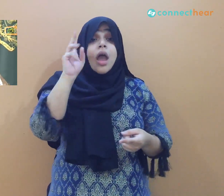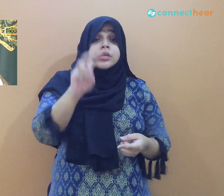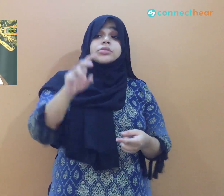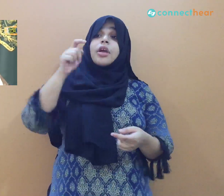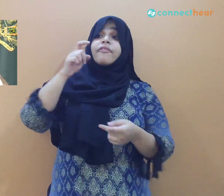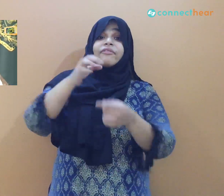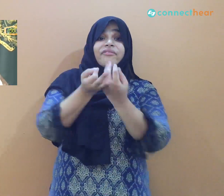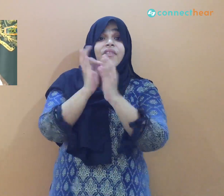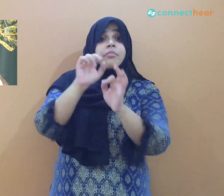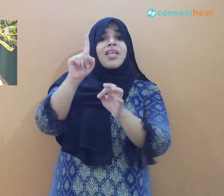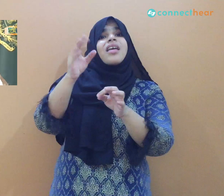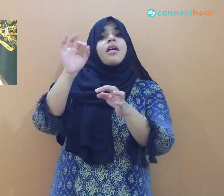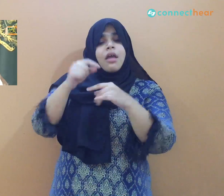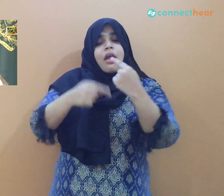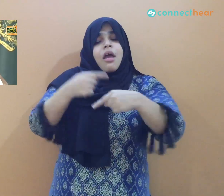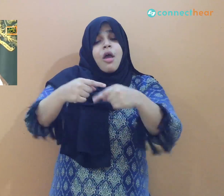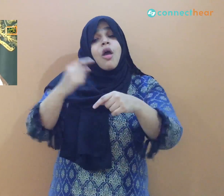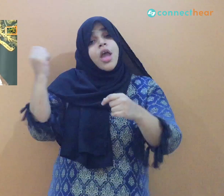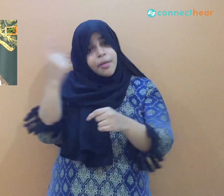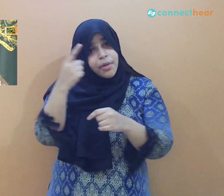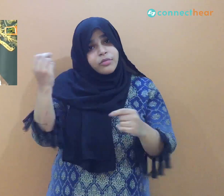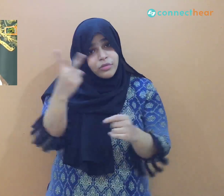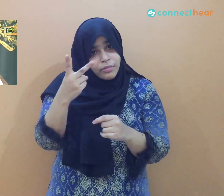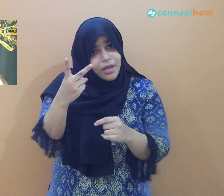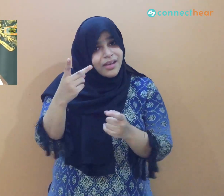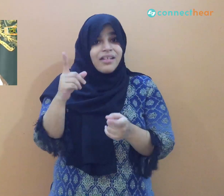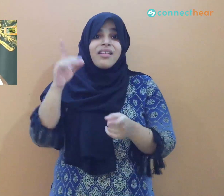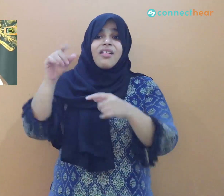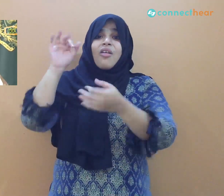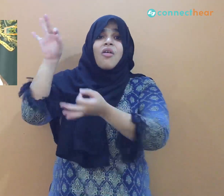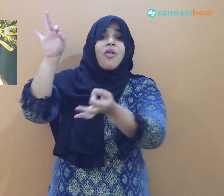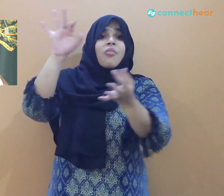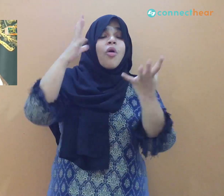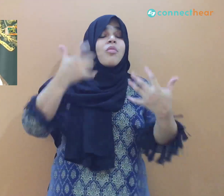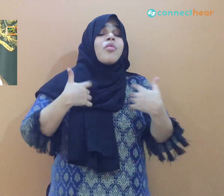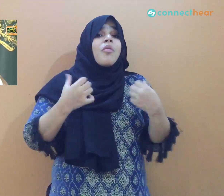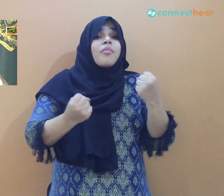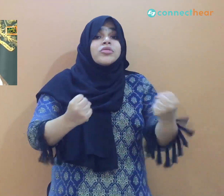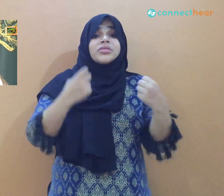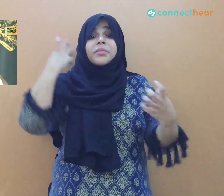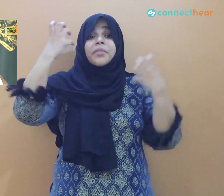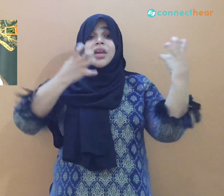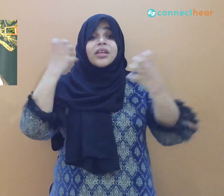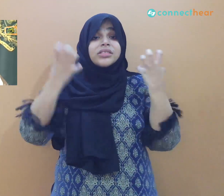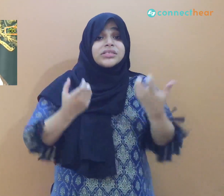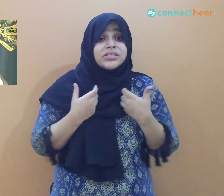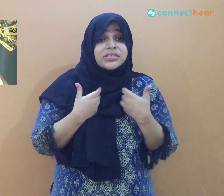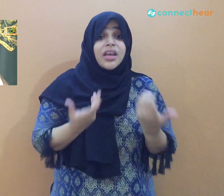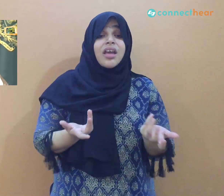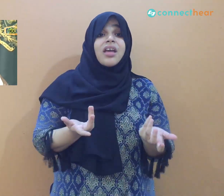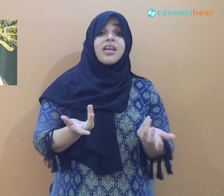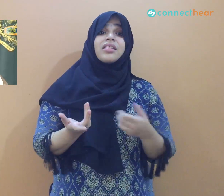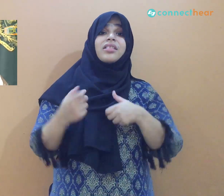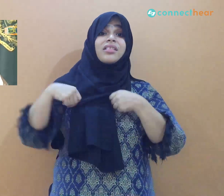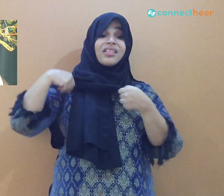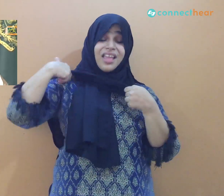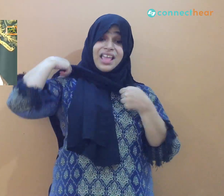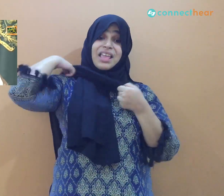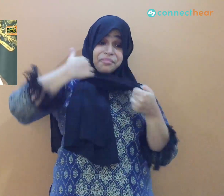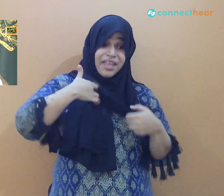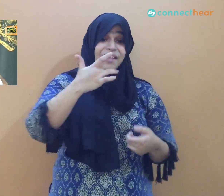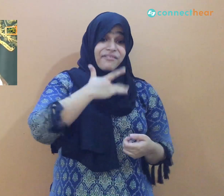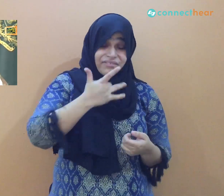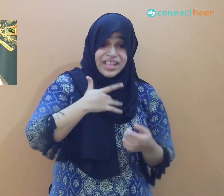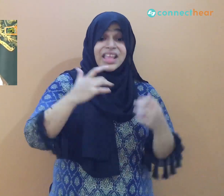ایک خاندان کے لیے کافی رہے گا؟ تو لہٰذا ہماری یہ مجبوری ہے، یہ احساس ہوتے ہوئے کہ آپ کے اوپر